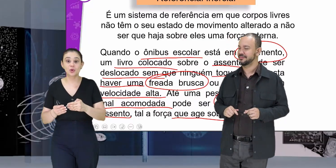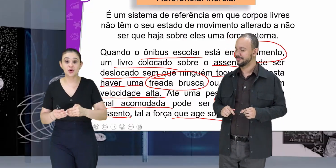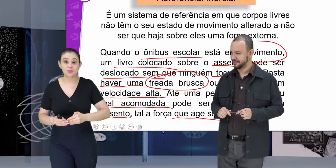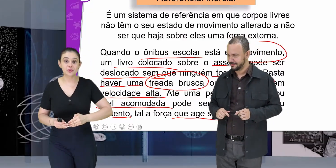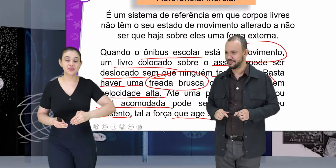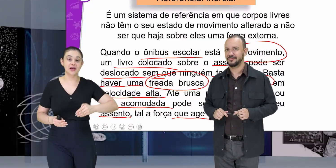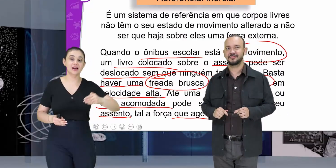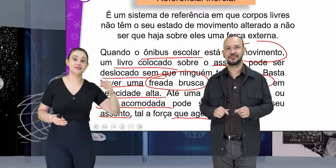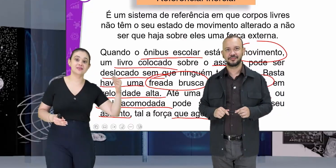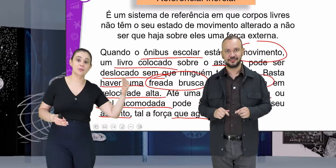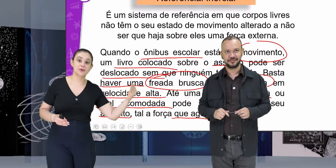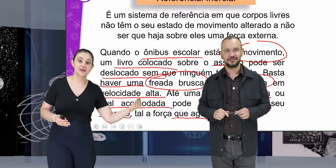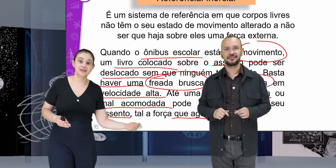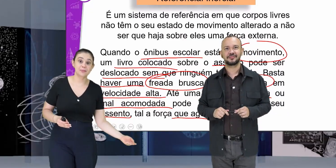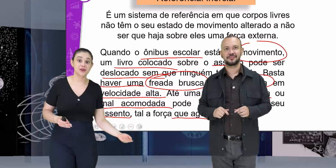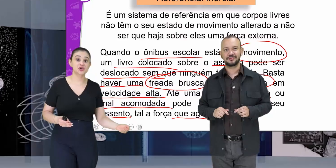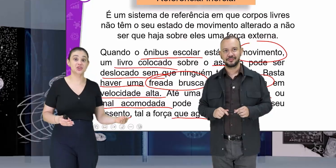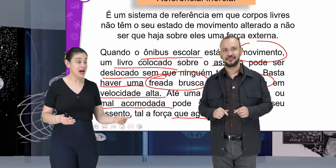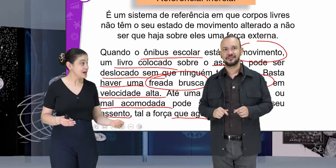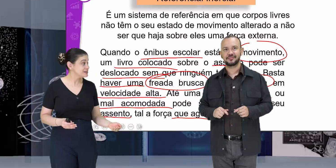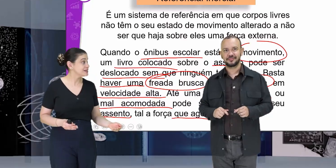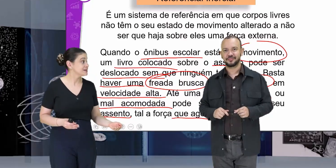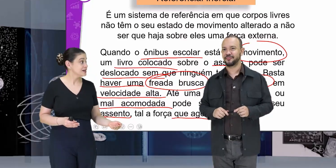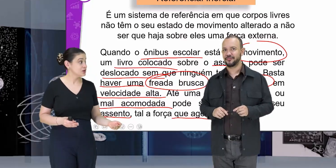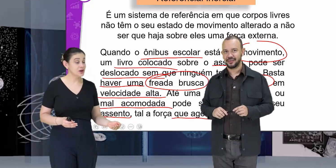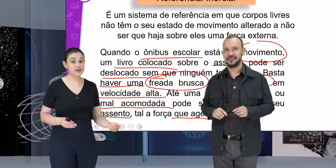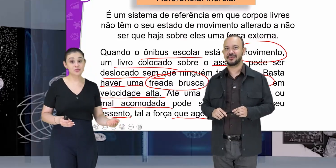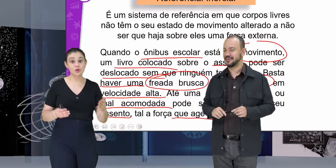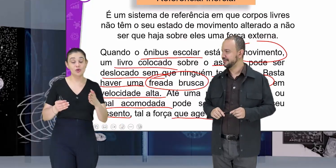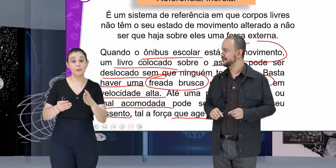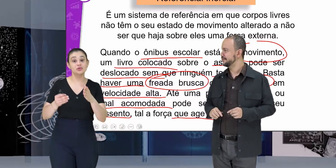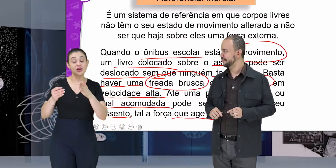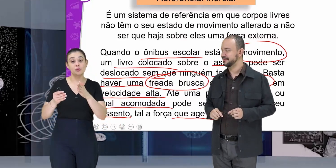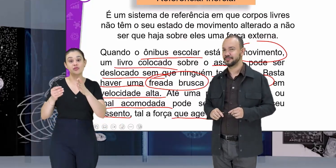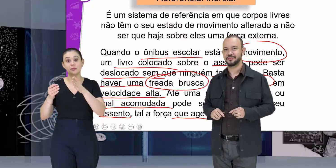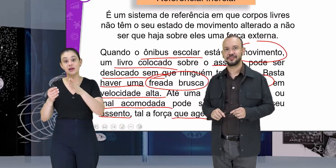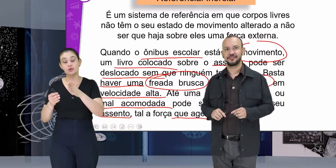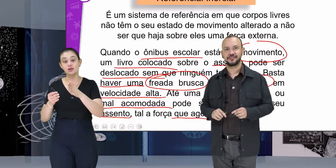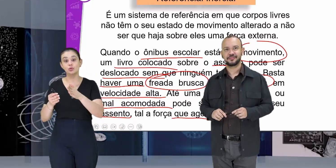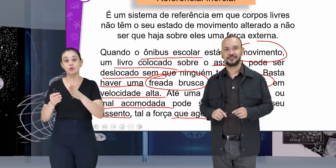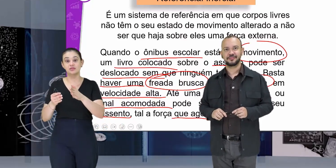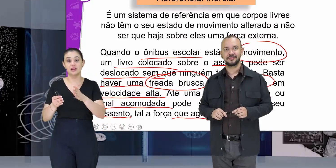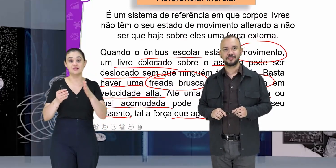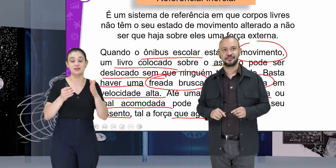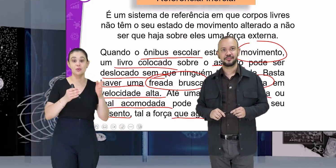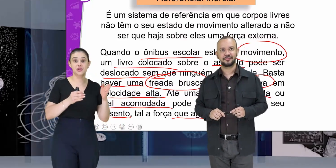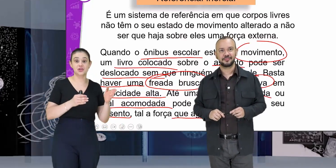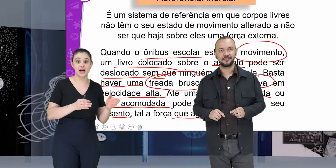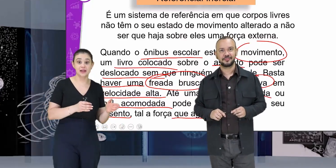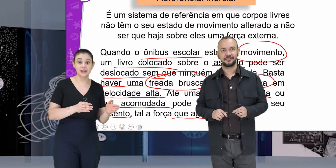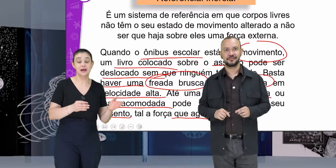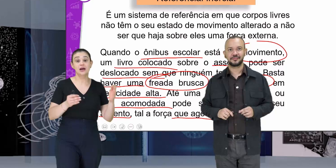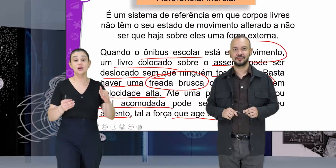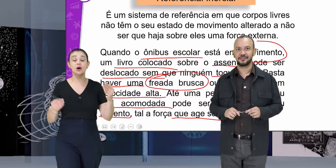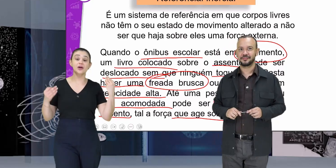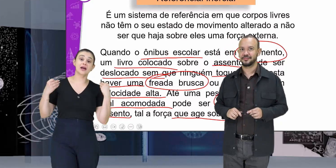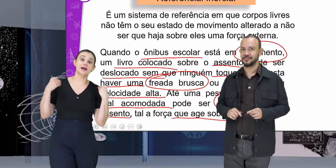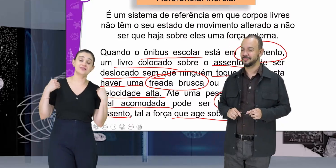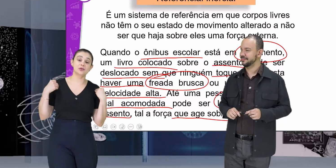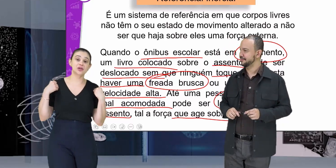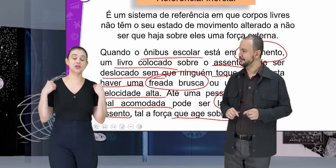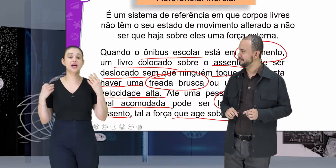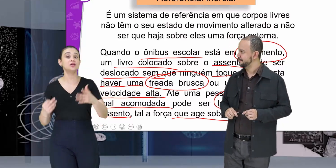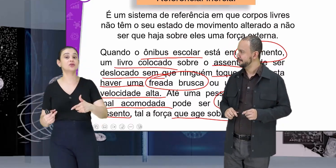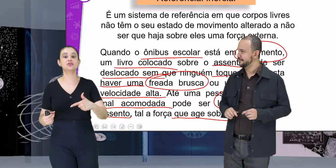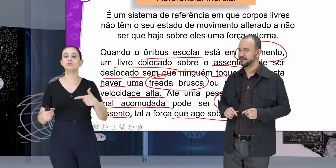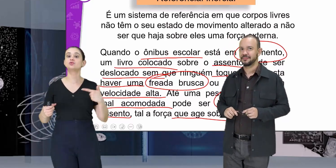do ônibus em relação, por exemplo, à estrada, não é isso? Então, como eu tenho o movimento ali do ônibus em relação à estrada, logo em